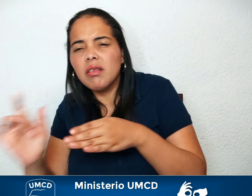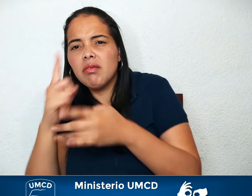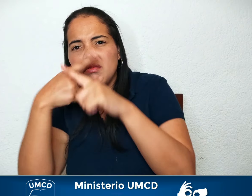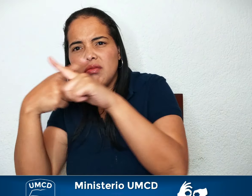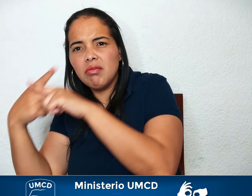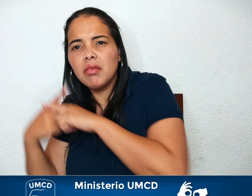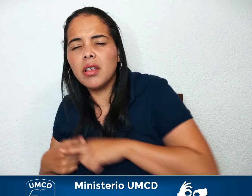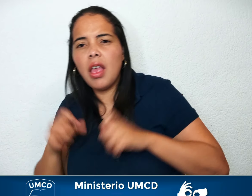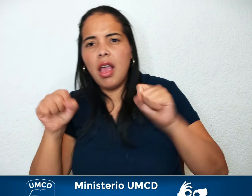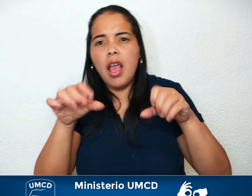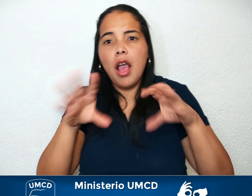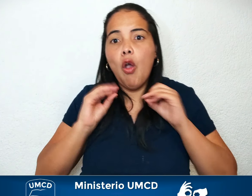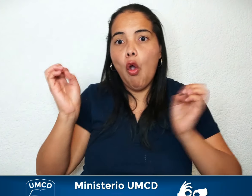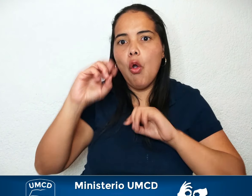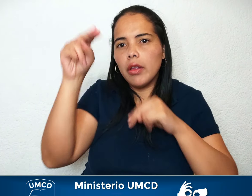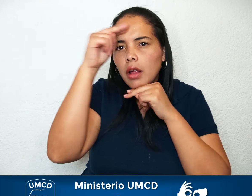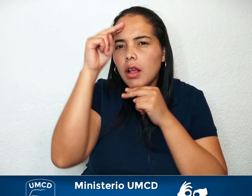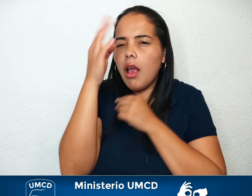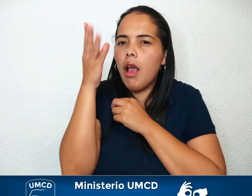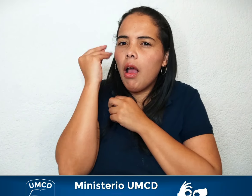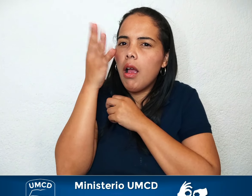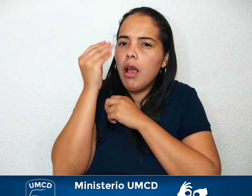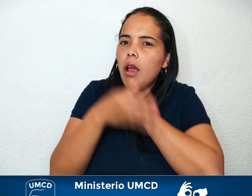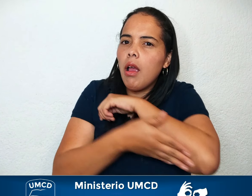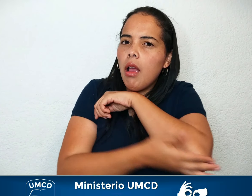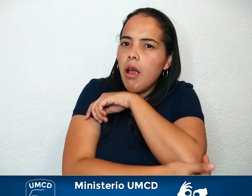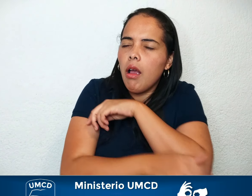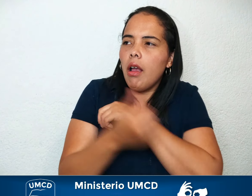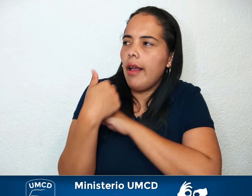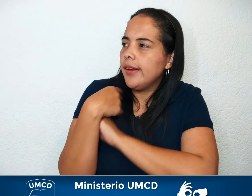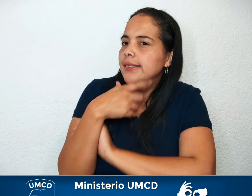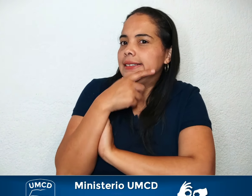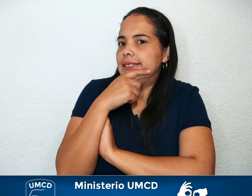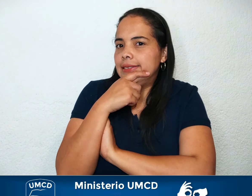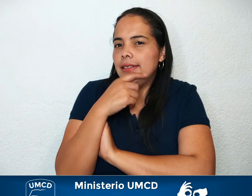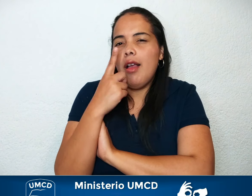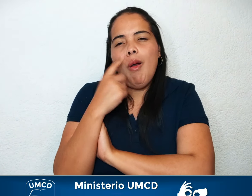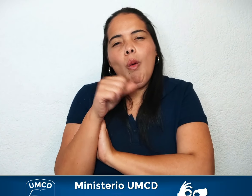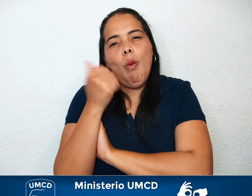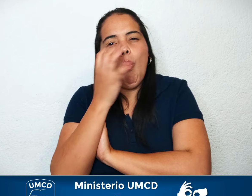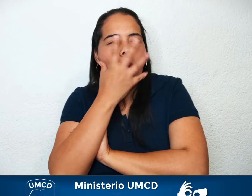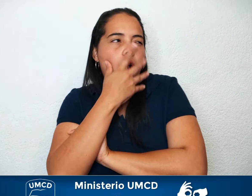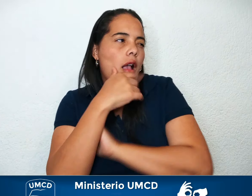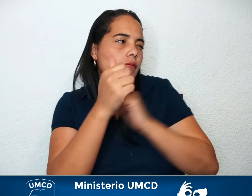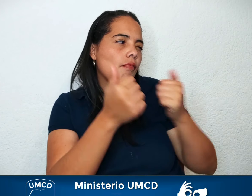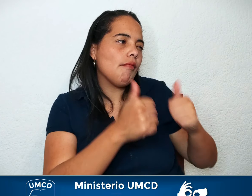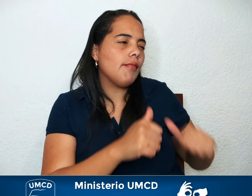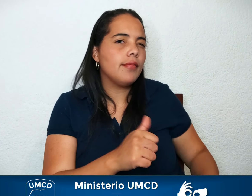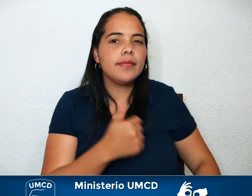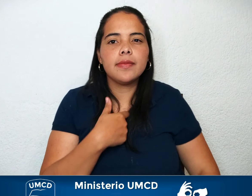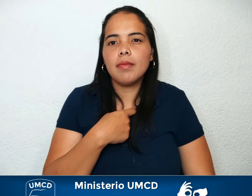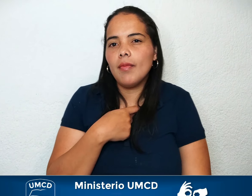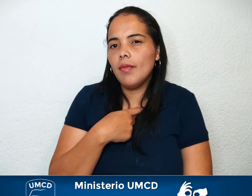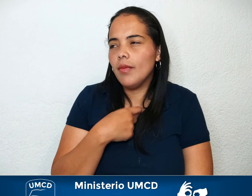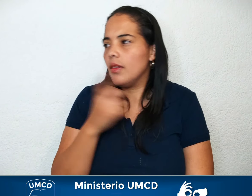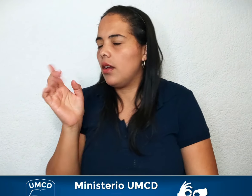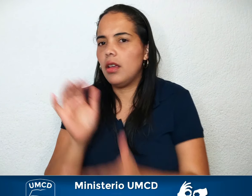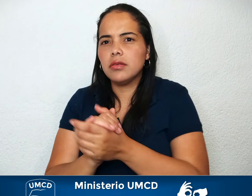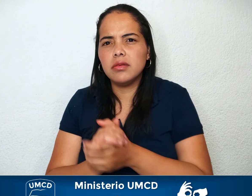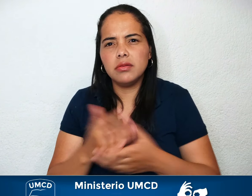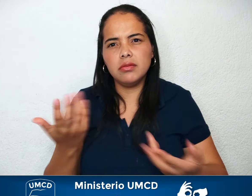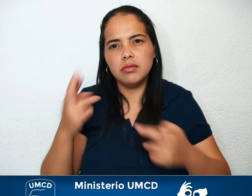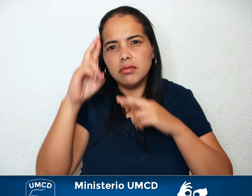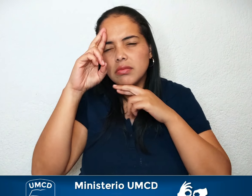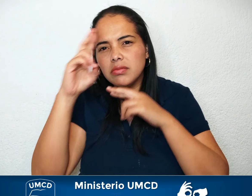está permitiendo de que la televisión influencie su vida moral? Usted está siendo partícipe